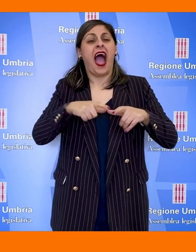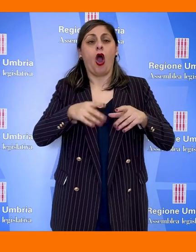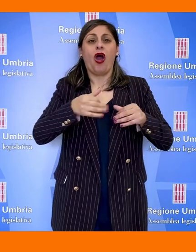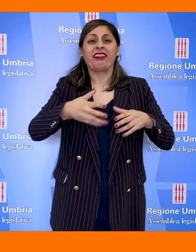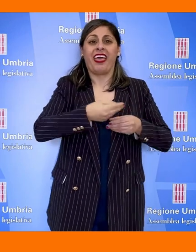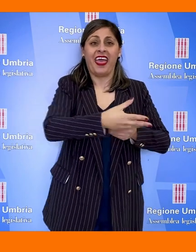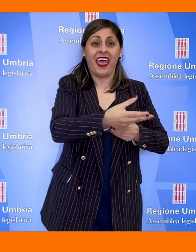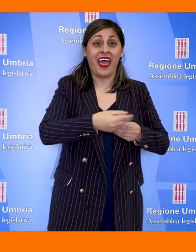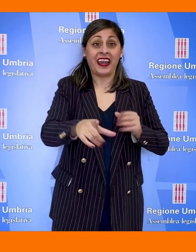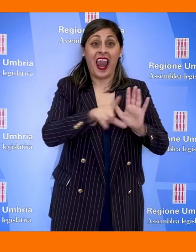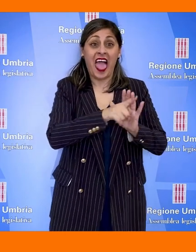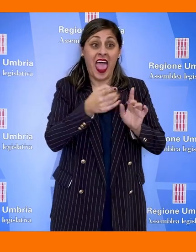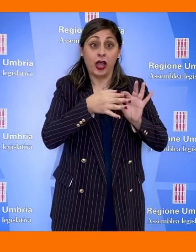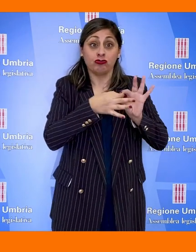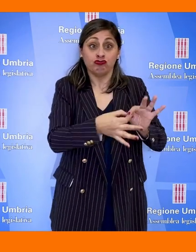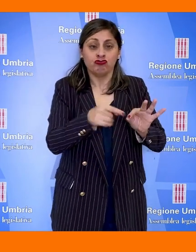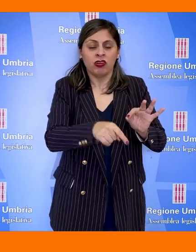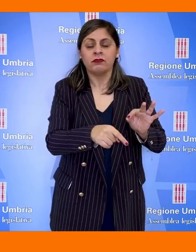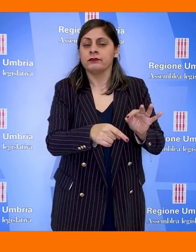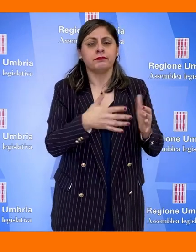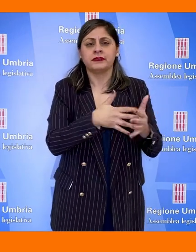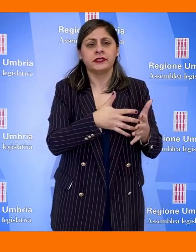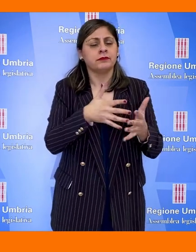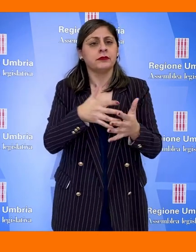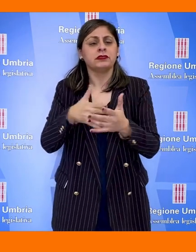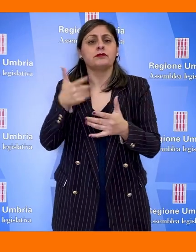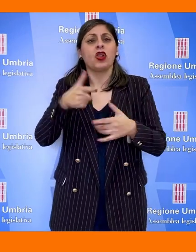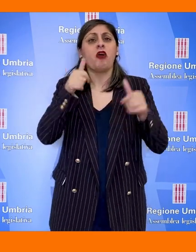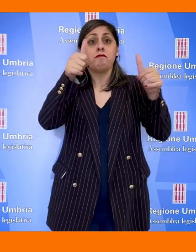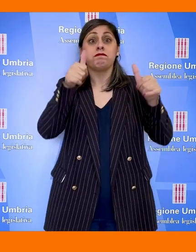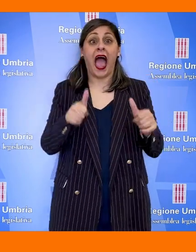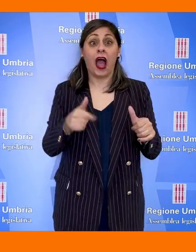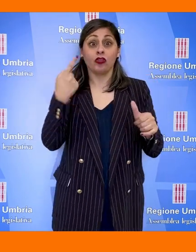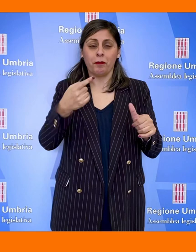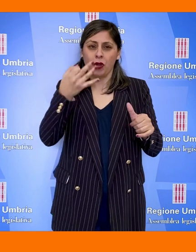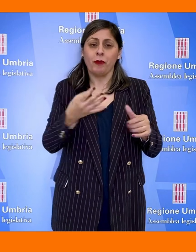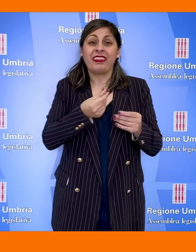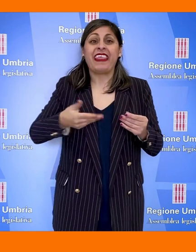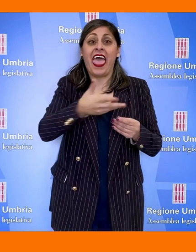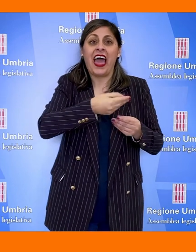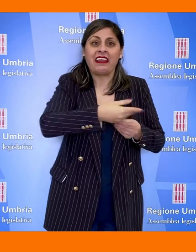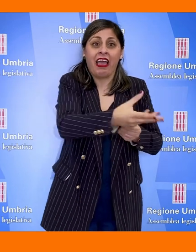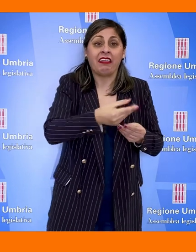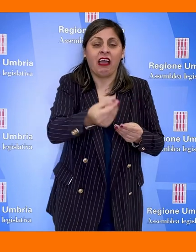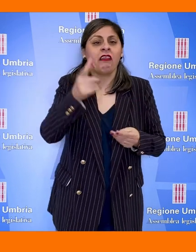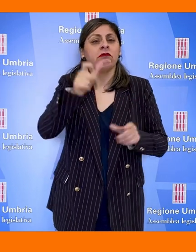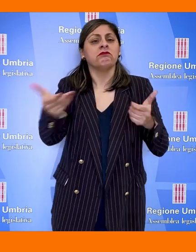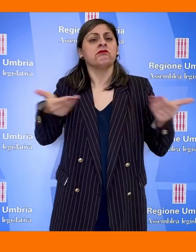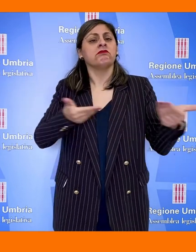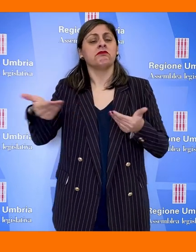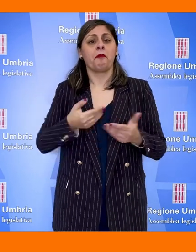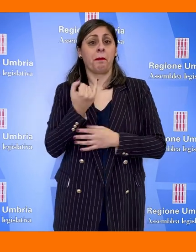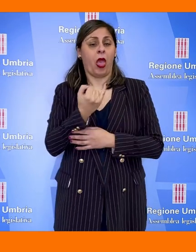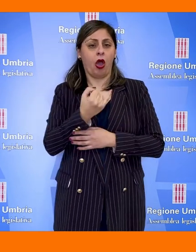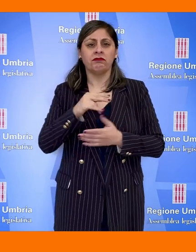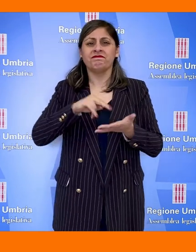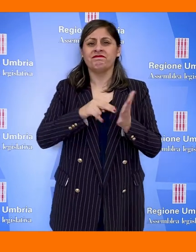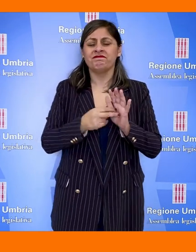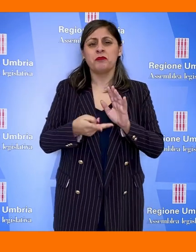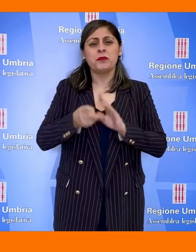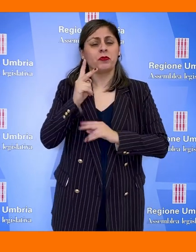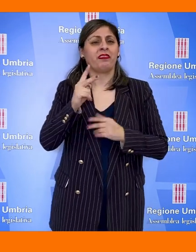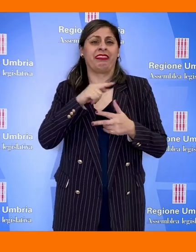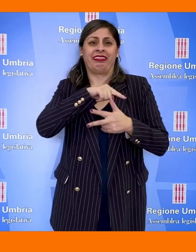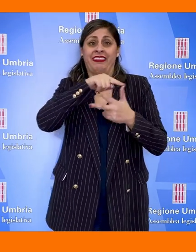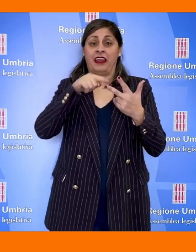nello specifico per quanto concerne il Banco della Terra, ha incontrato degli ostacoli e una scarsa partecipazione ai bandi per l'assegnazione dei